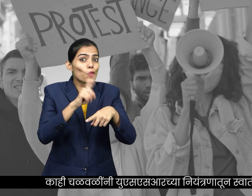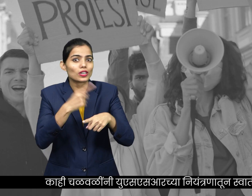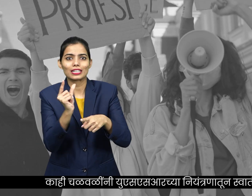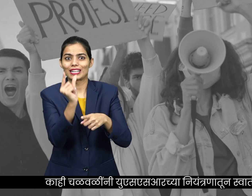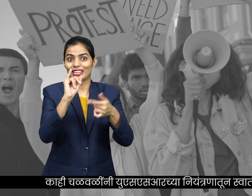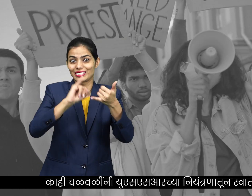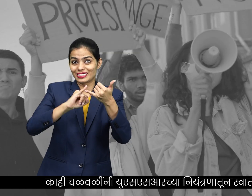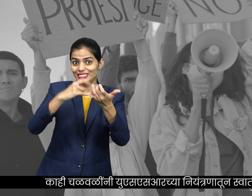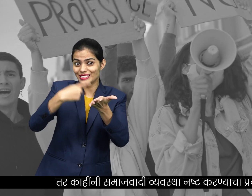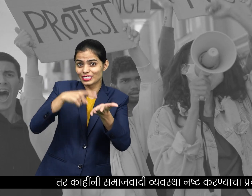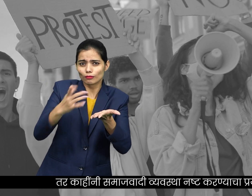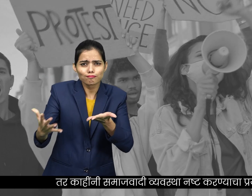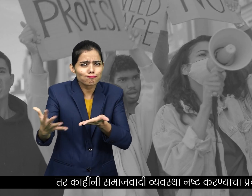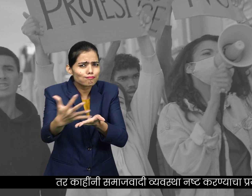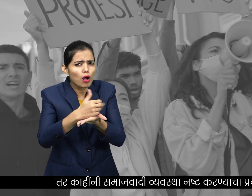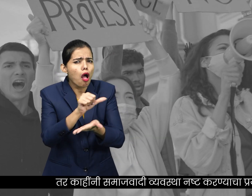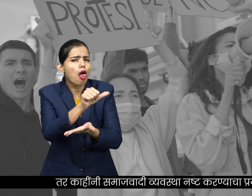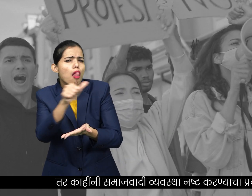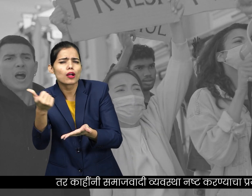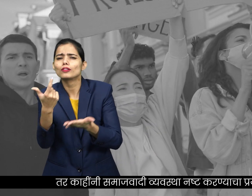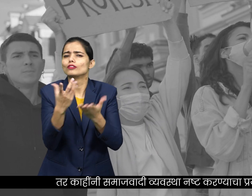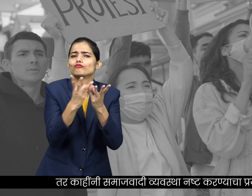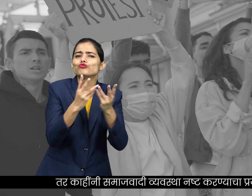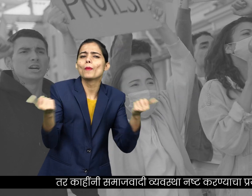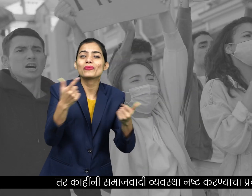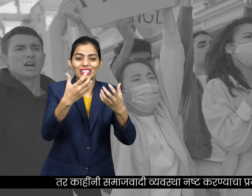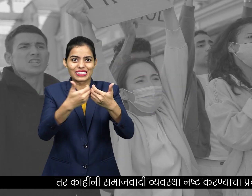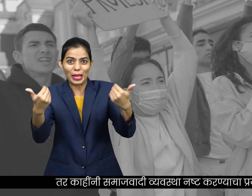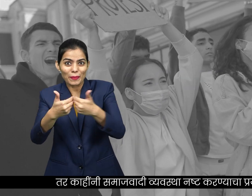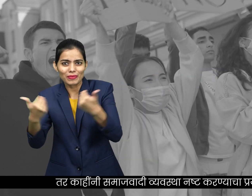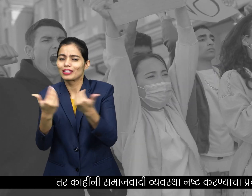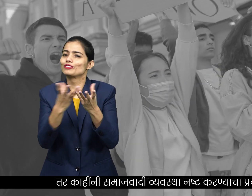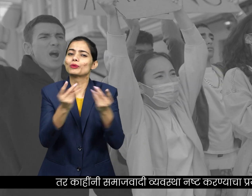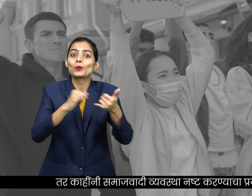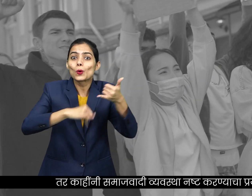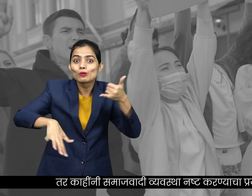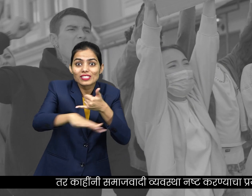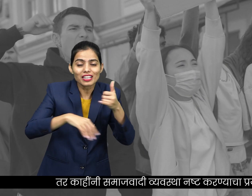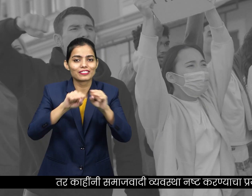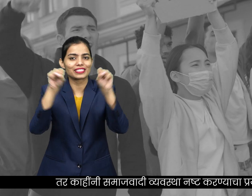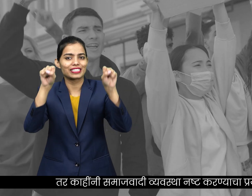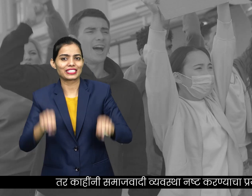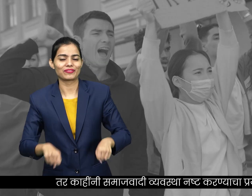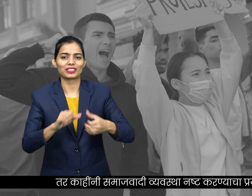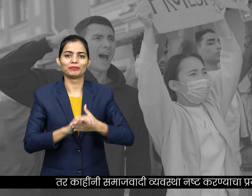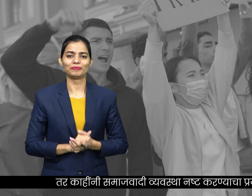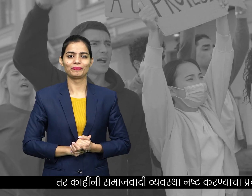नियंत्रणातून स्वातंत्र्य मिळालं, तर काहींनी समाजवादी व्यवस्था नष्ट करण्याचा प्रयत्न केला.